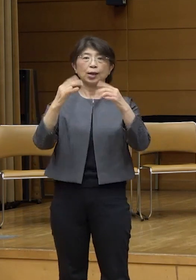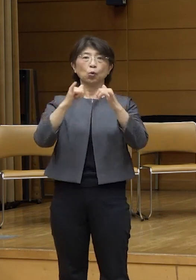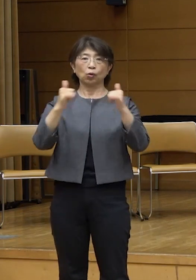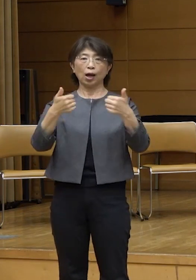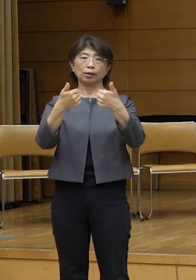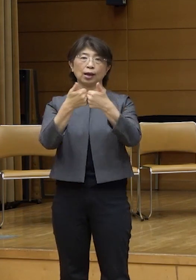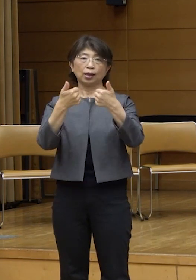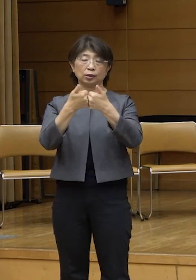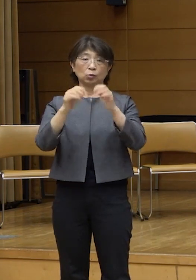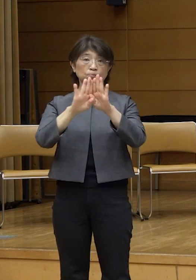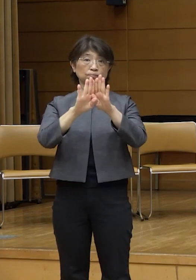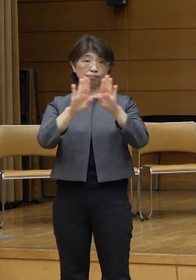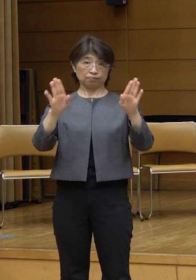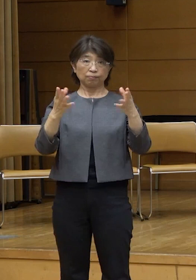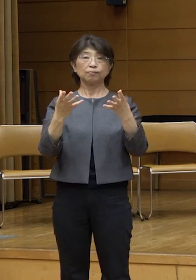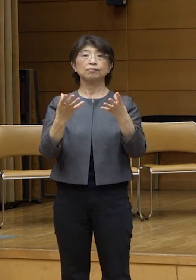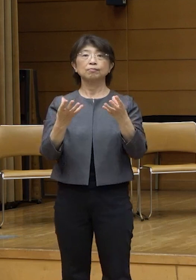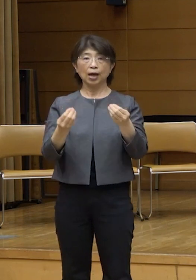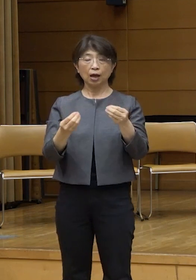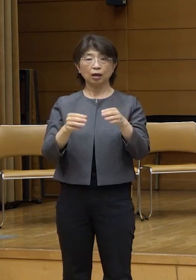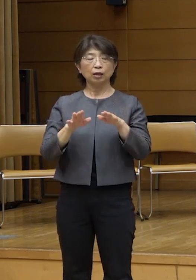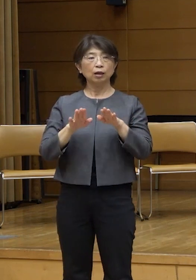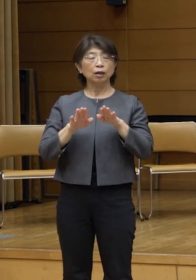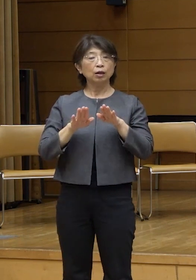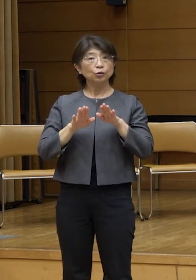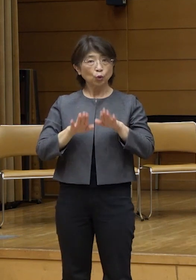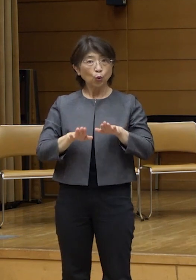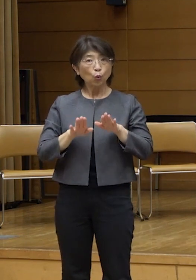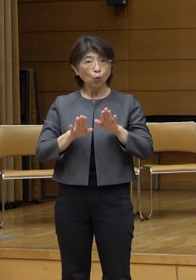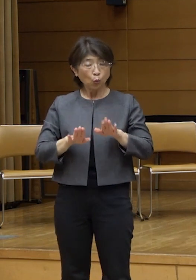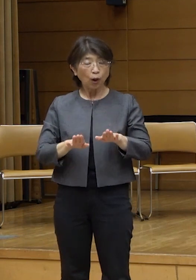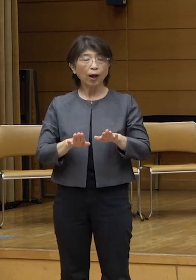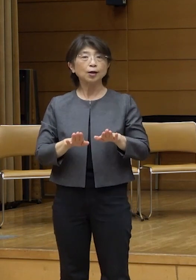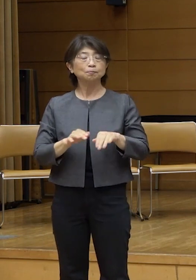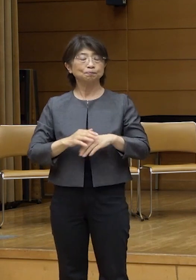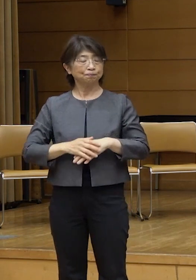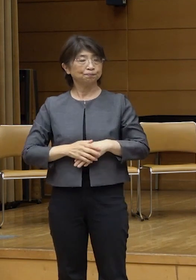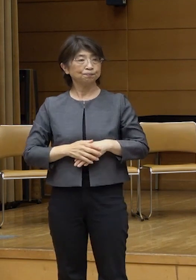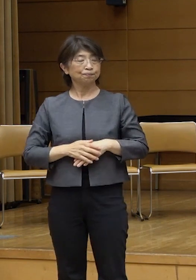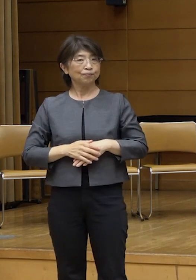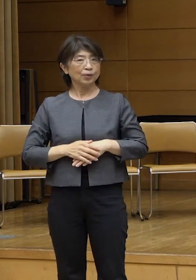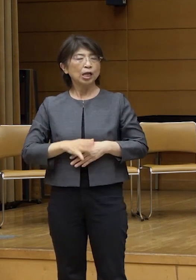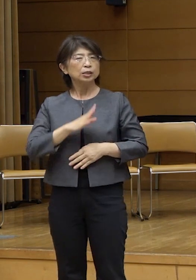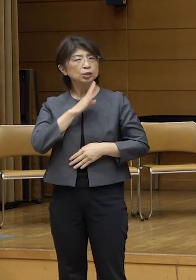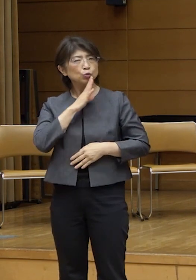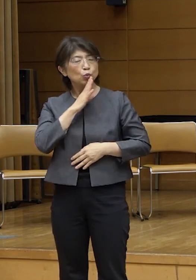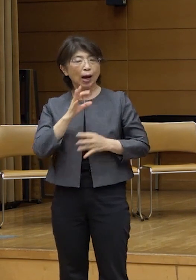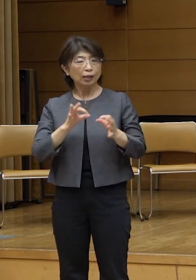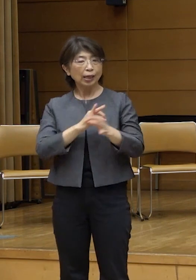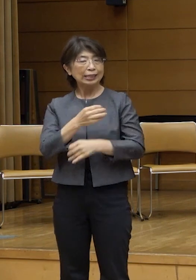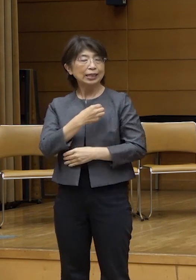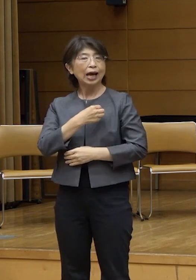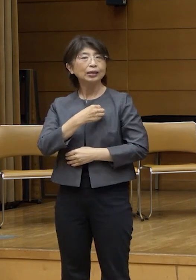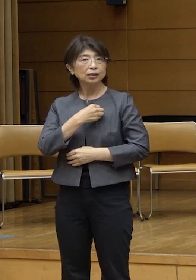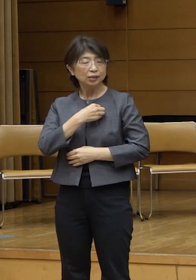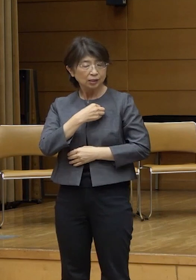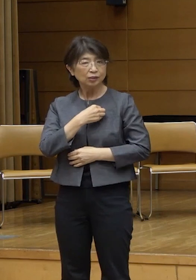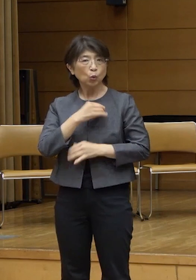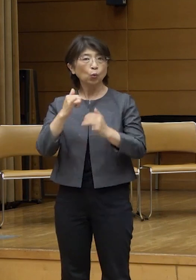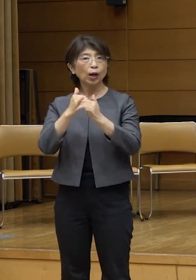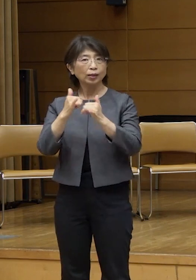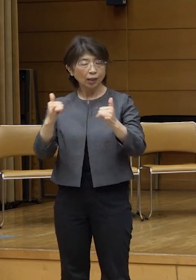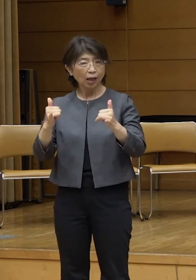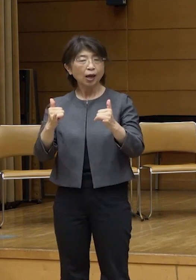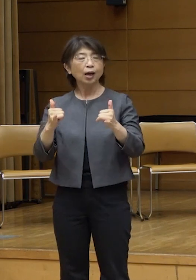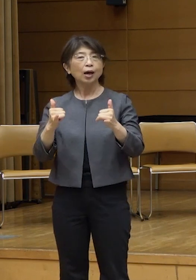催をさせていただきました。今日はリアルでやらせていただきましたが、実は経済委員の先生方にお配慮を